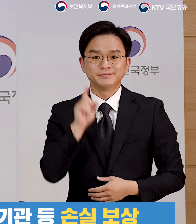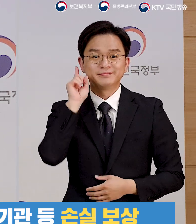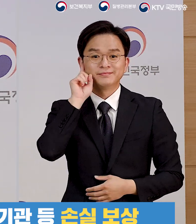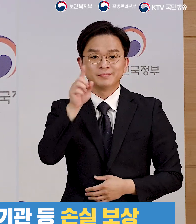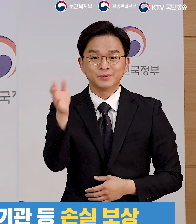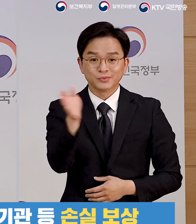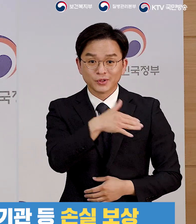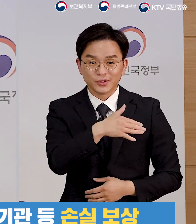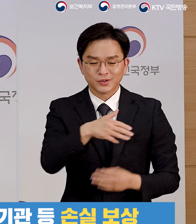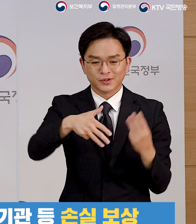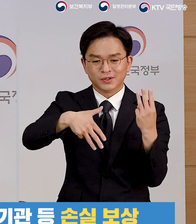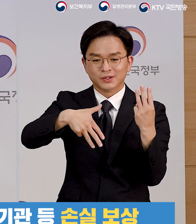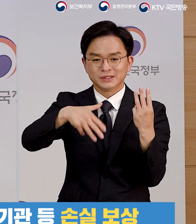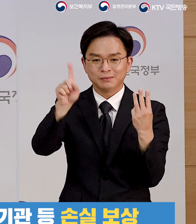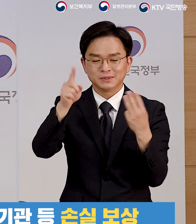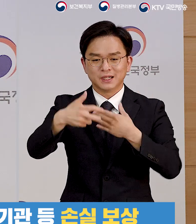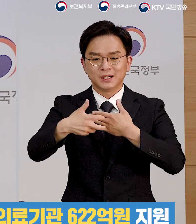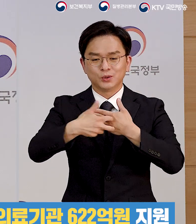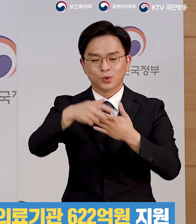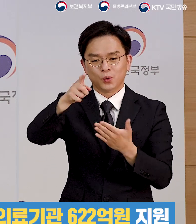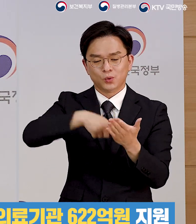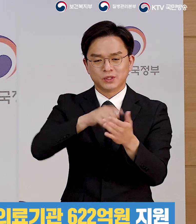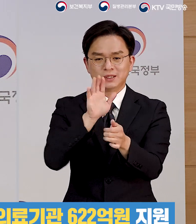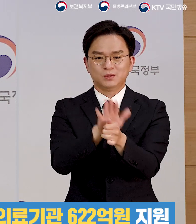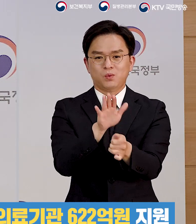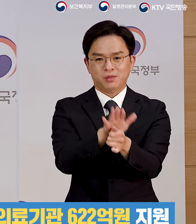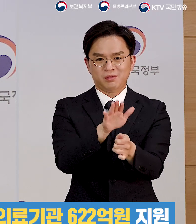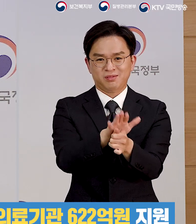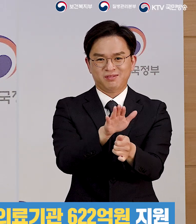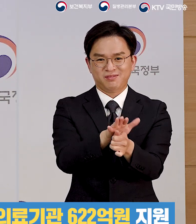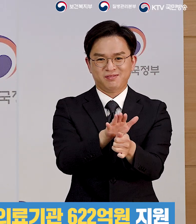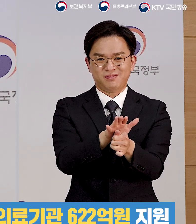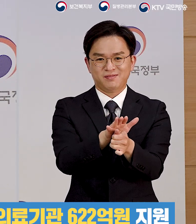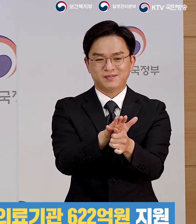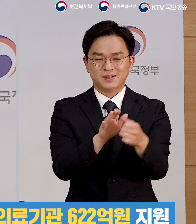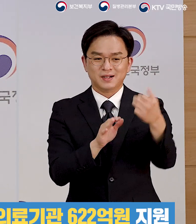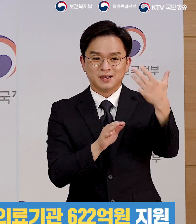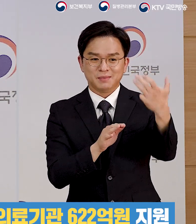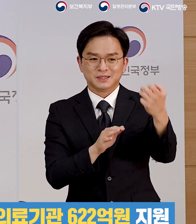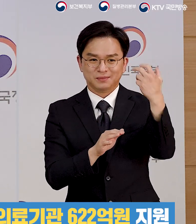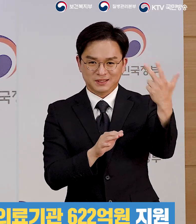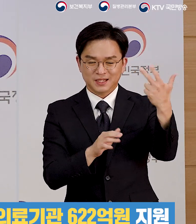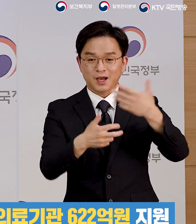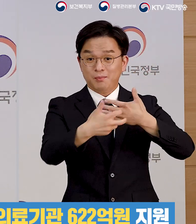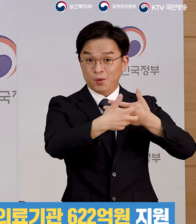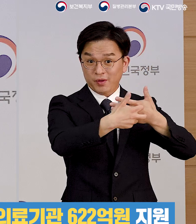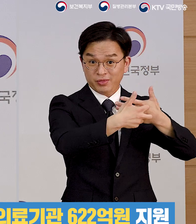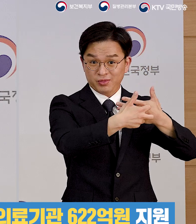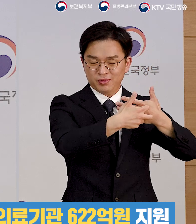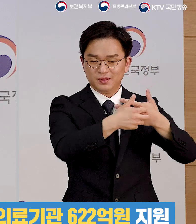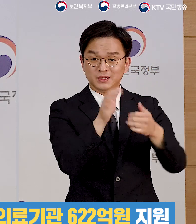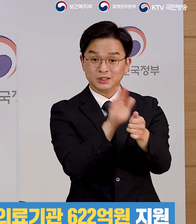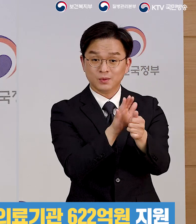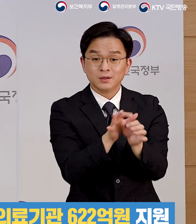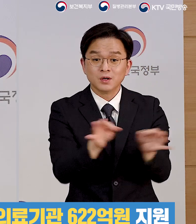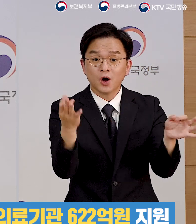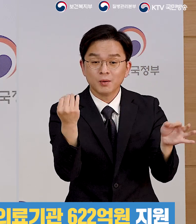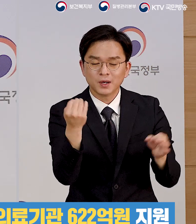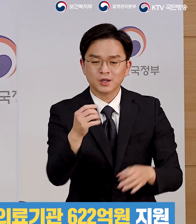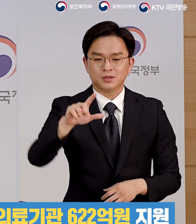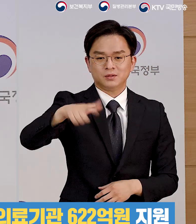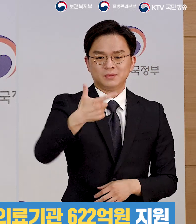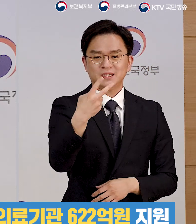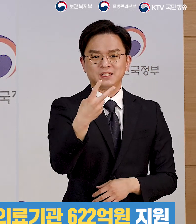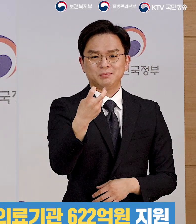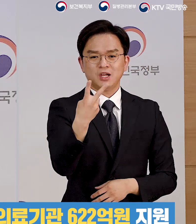손실을 보상합니다. 내일 3차 계상급이 지원되며 87개 치료의료기관에